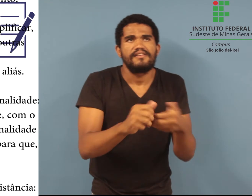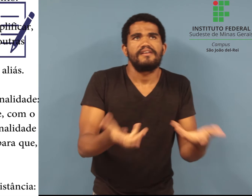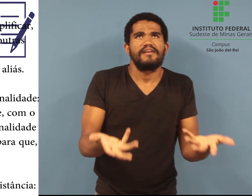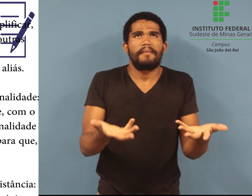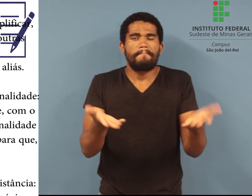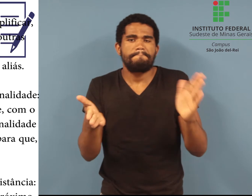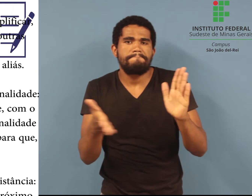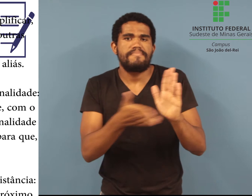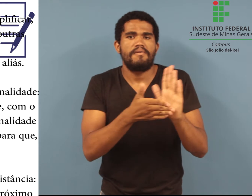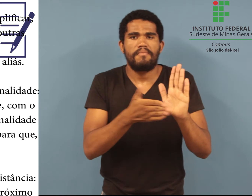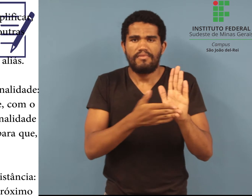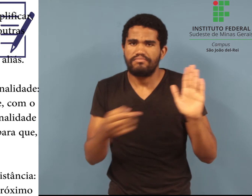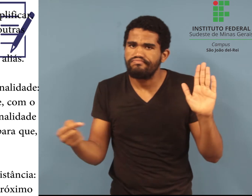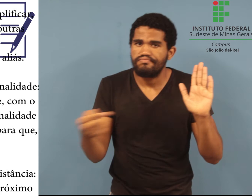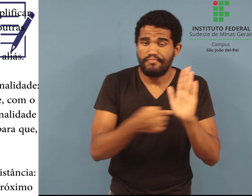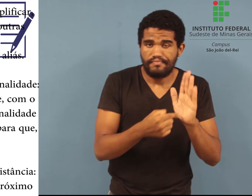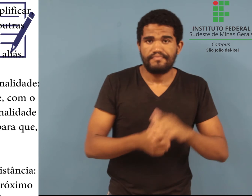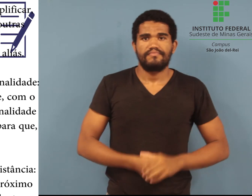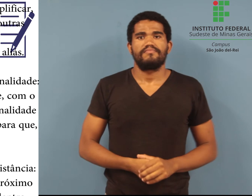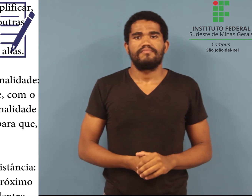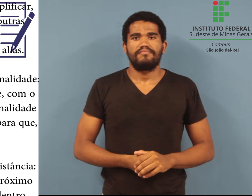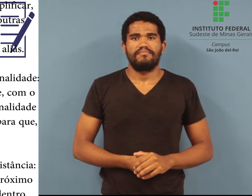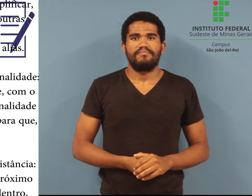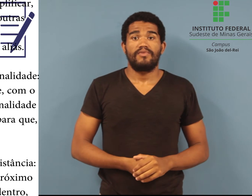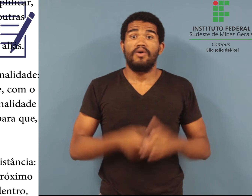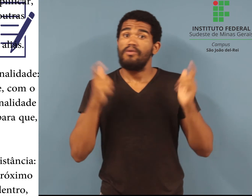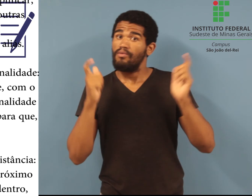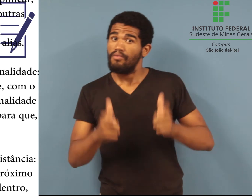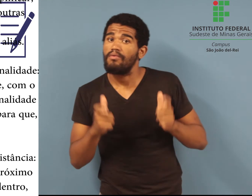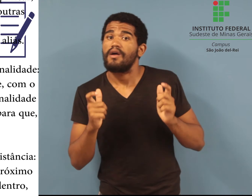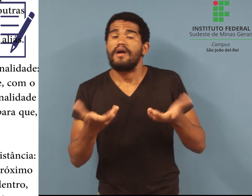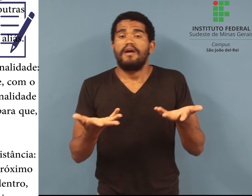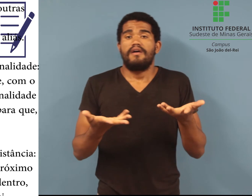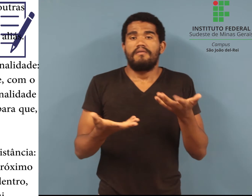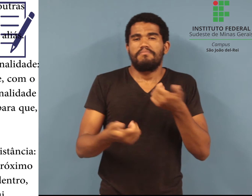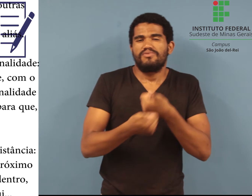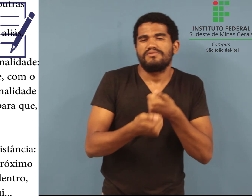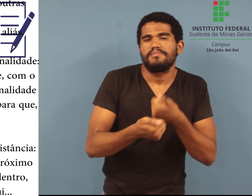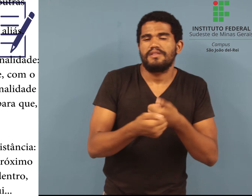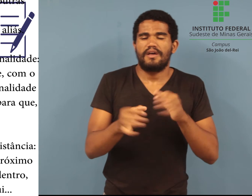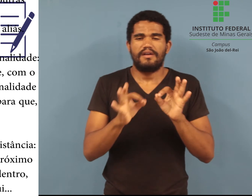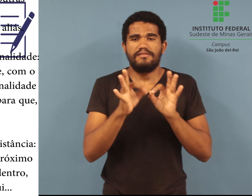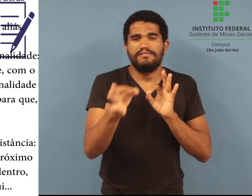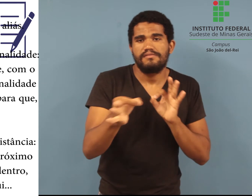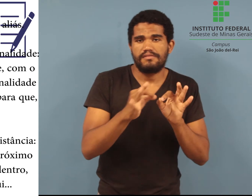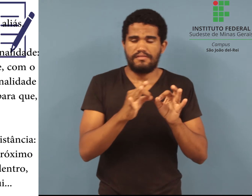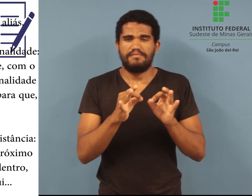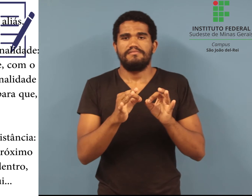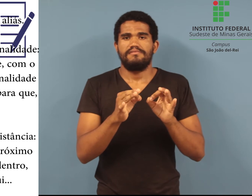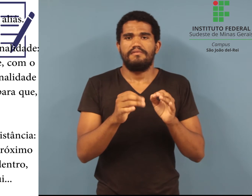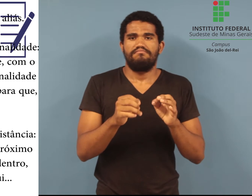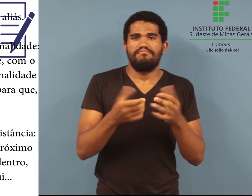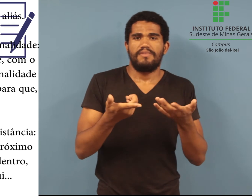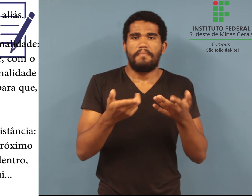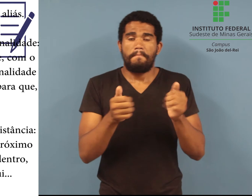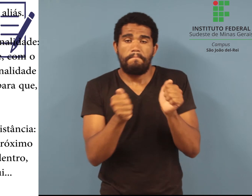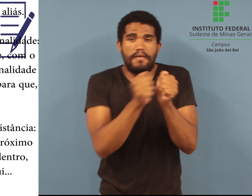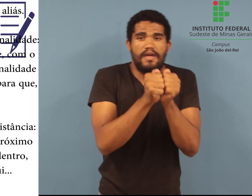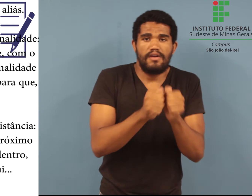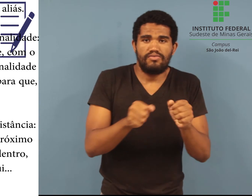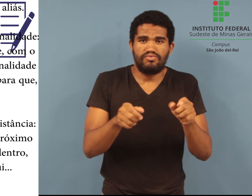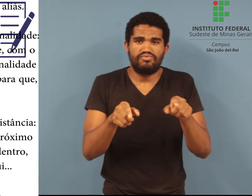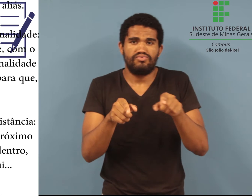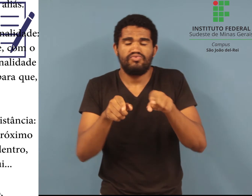de que para. Lugar, proximidade, distância. perto de, próximo a, próximo de, junto